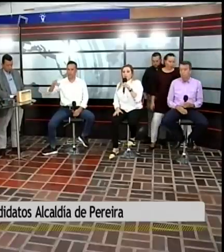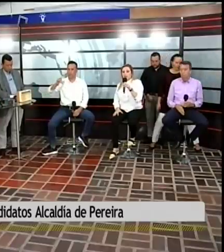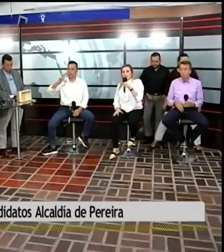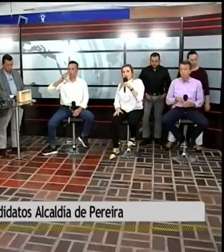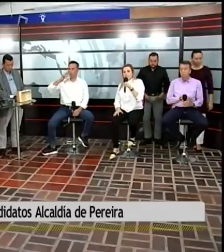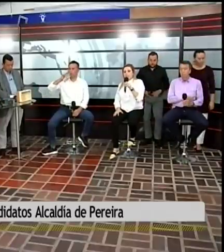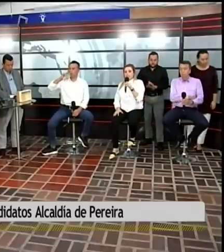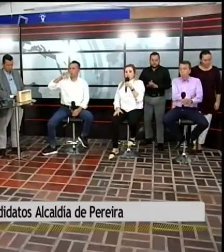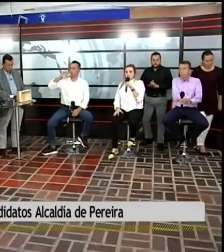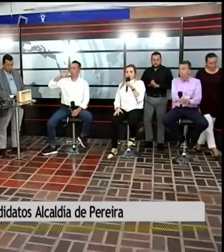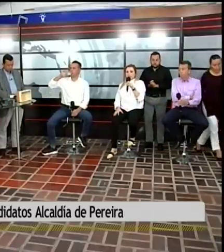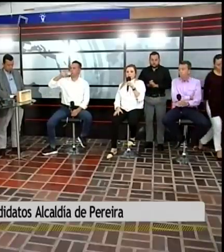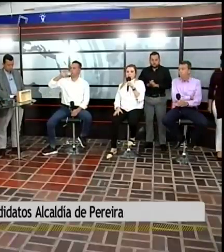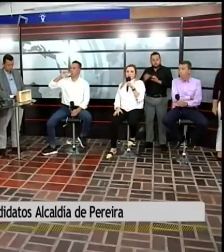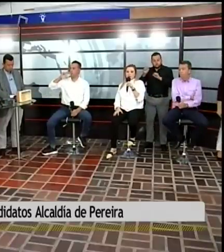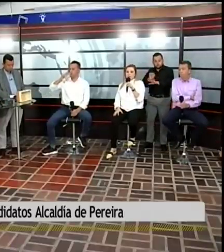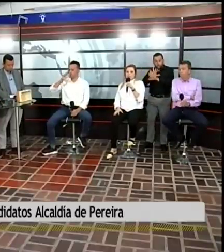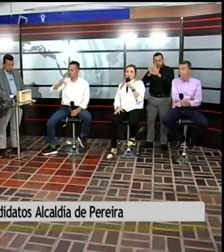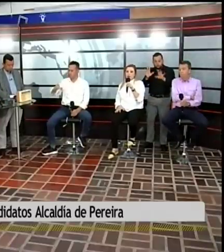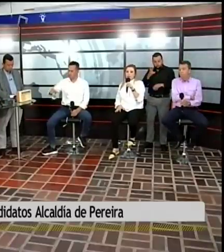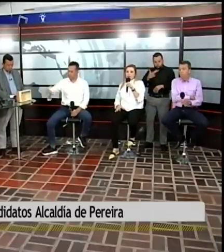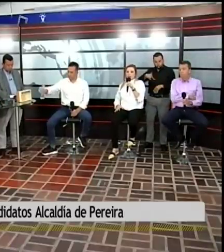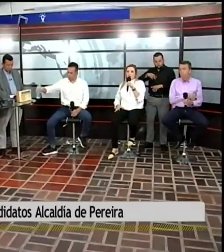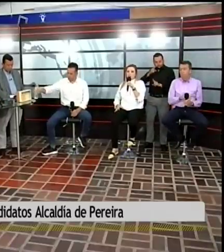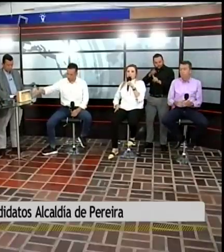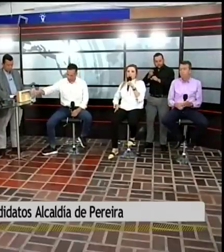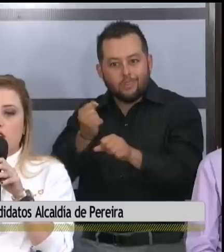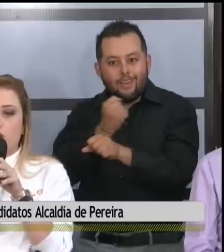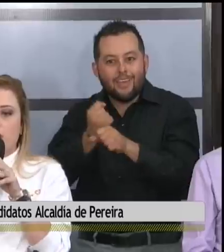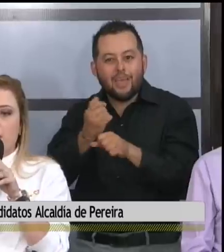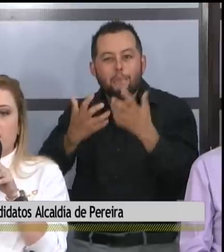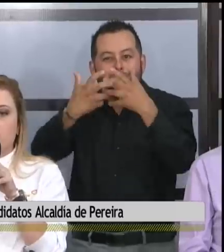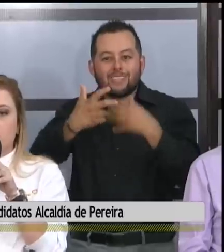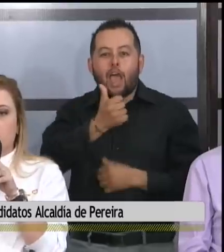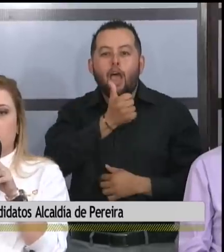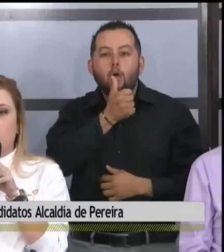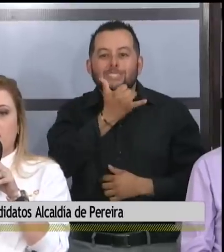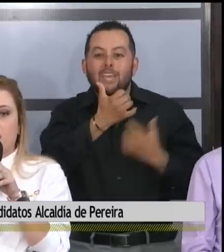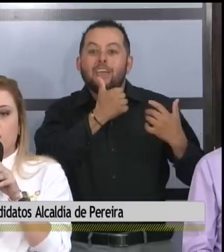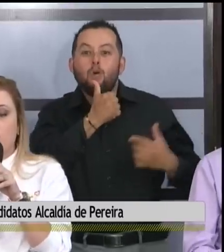trabajar con la administración de la empresa Aguas y Aguas, hoy la joya de la corona